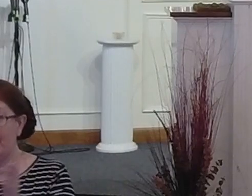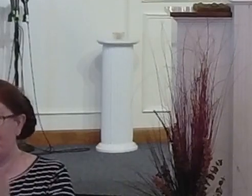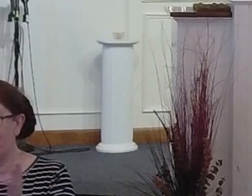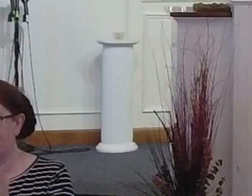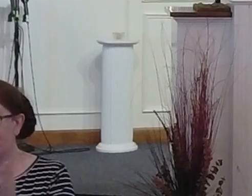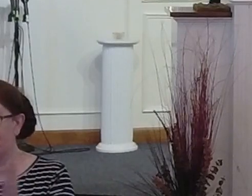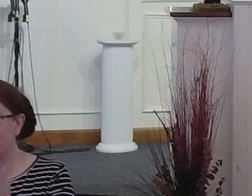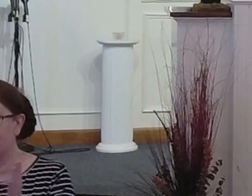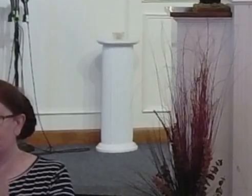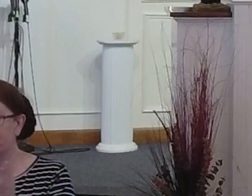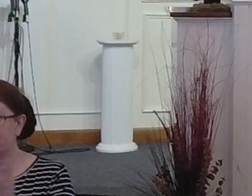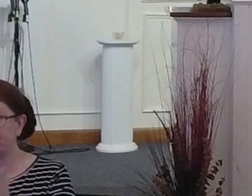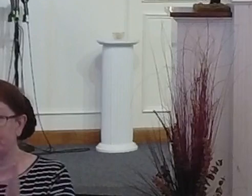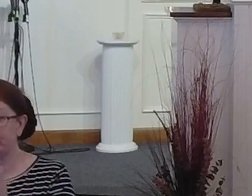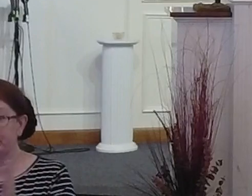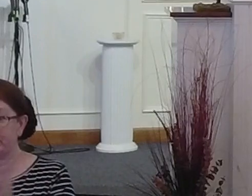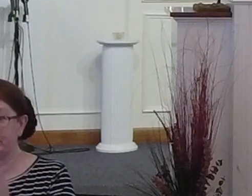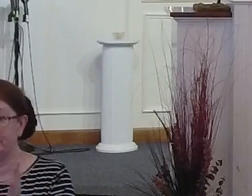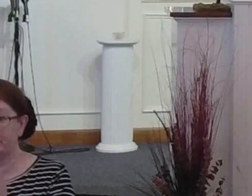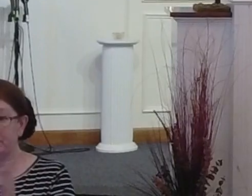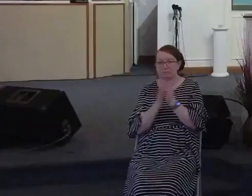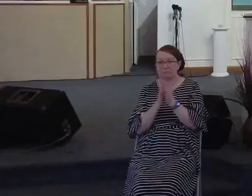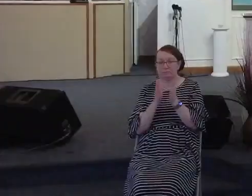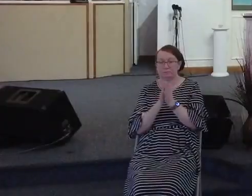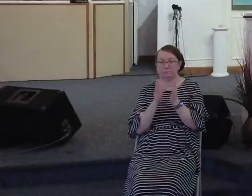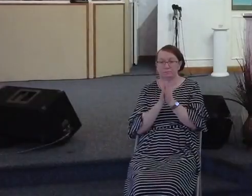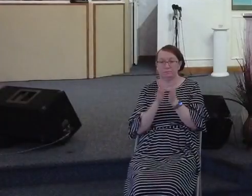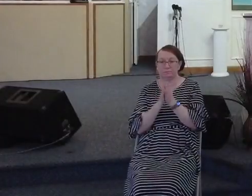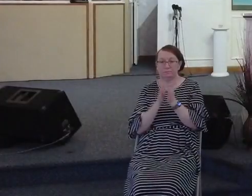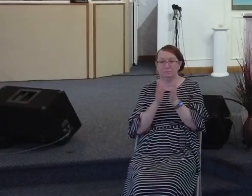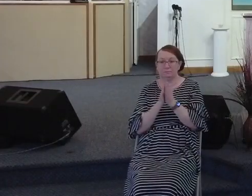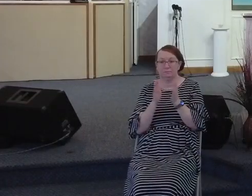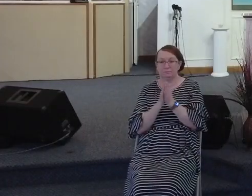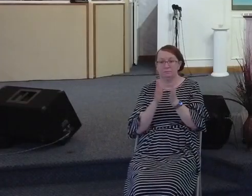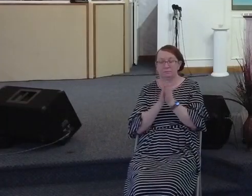Vamos a alabar al Señor con un aplauso. Gracias,